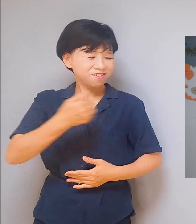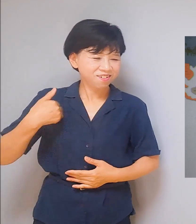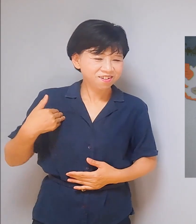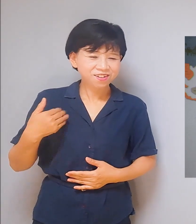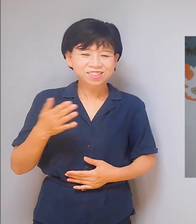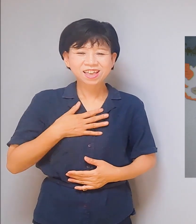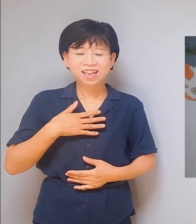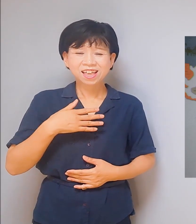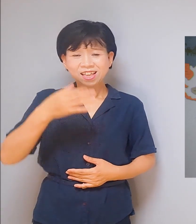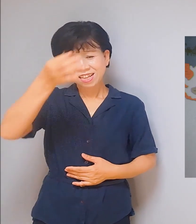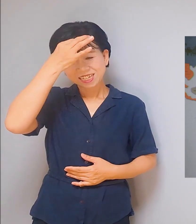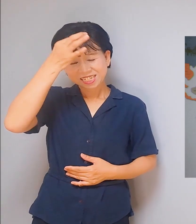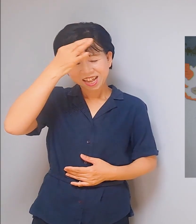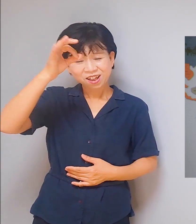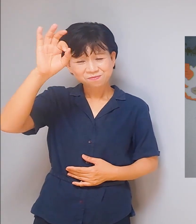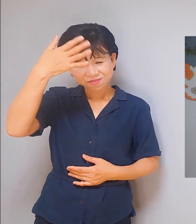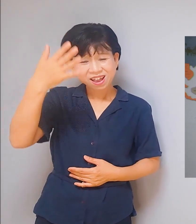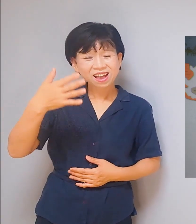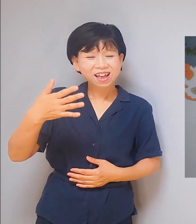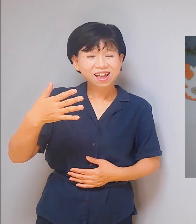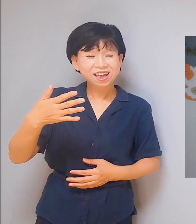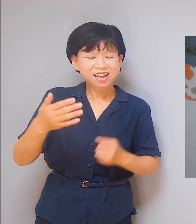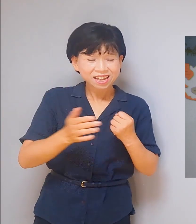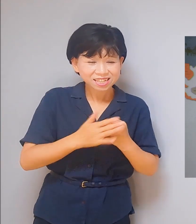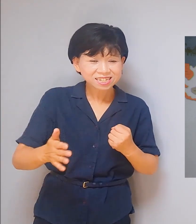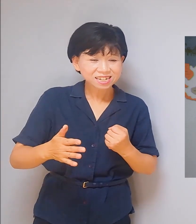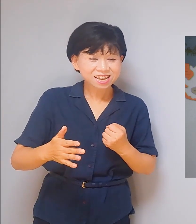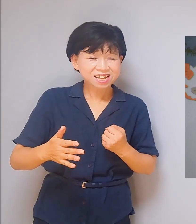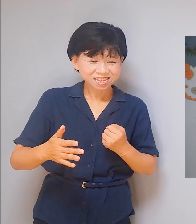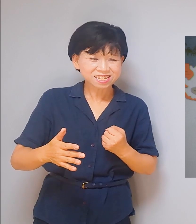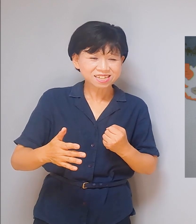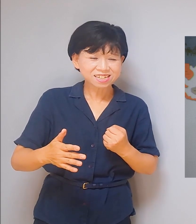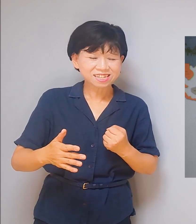내가 가지고 있는 실력이 능력이 있으니까.